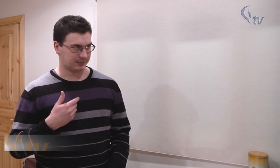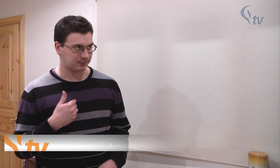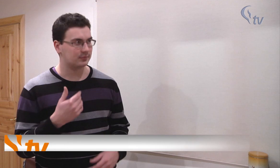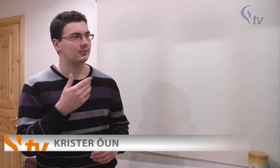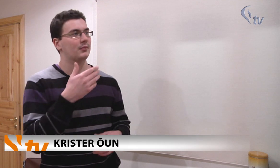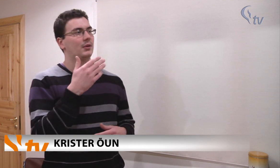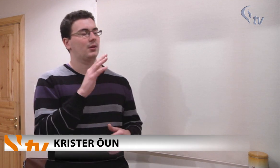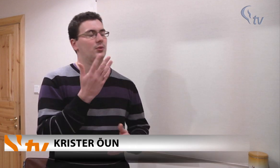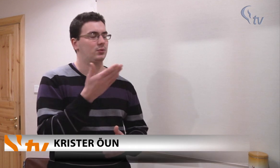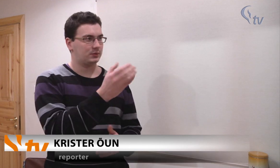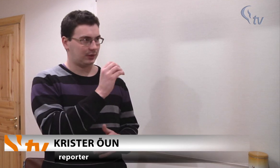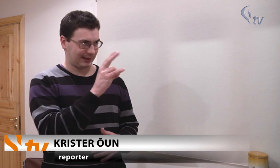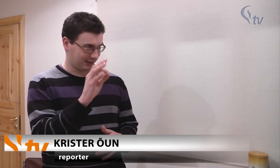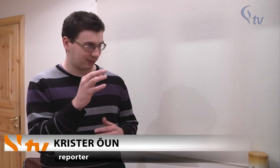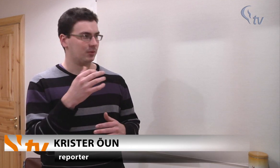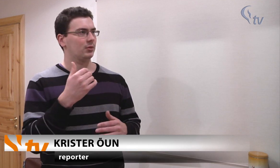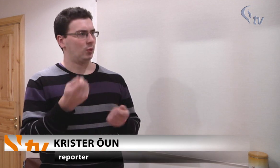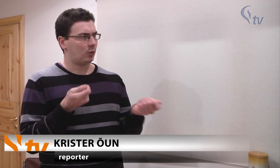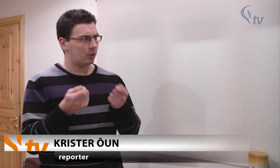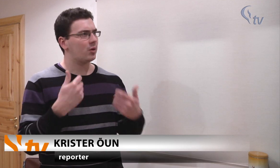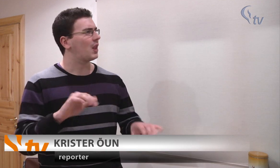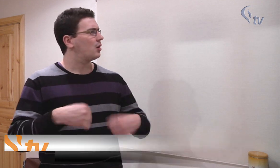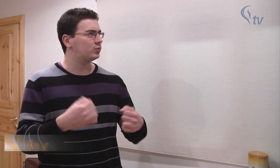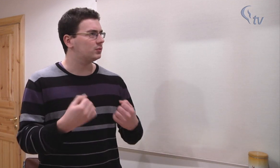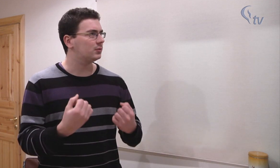Tere! Kaua sa oled juba Egnat juhtinud?